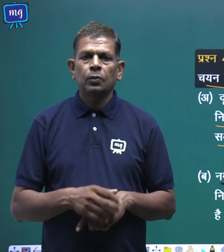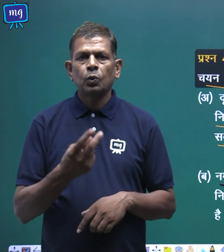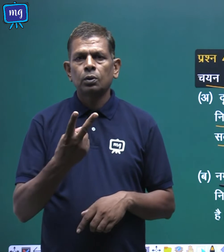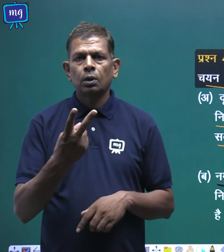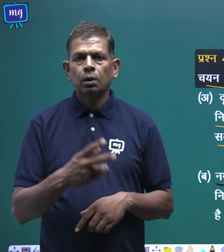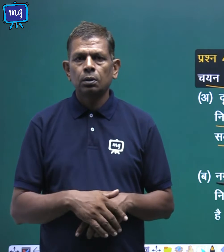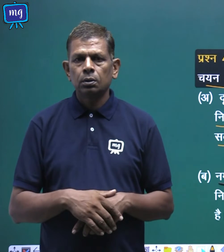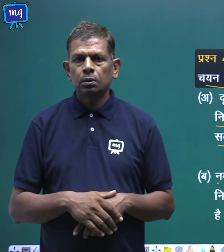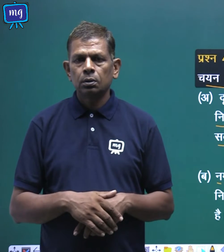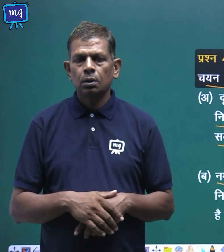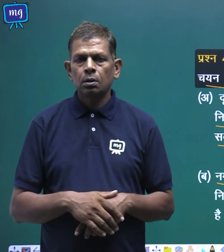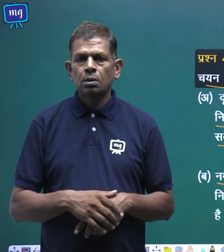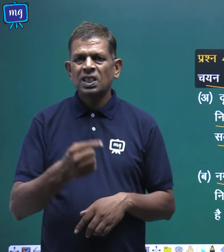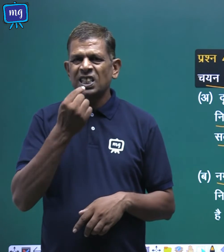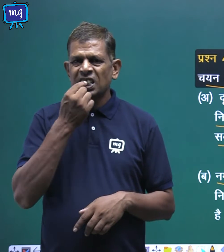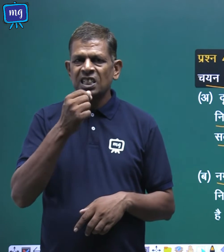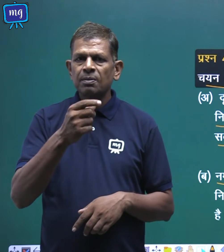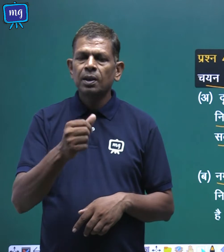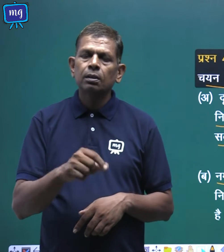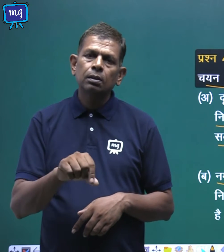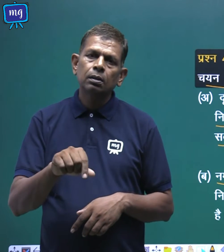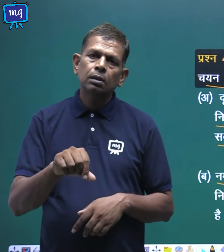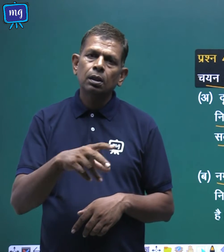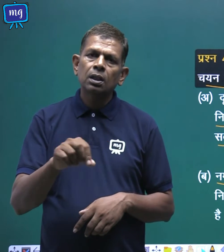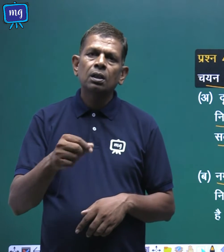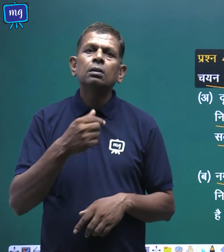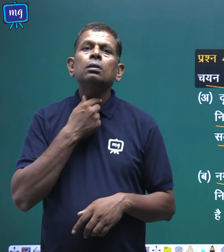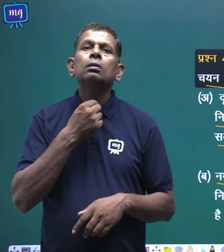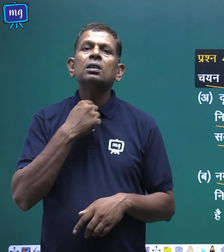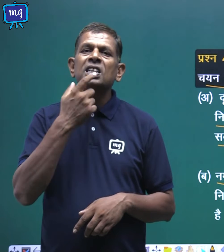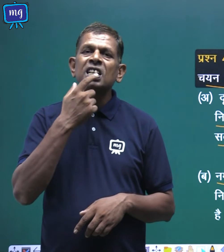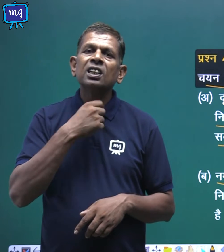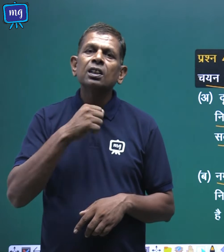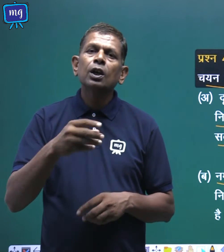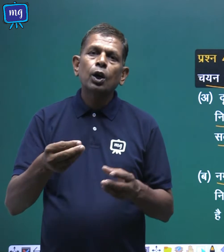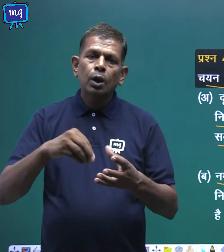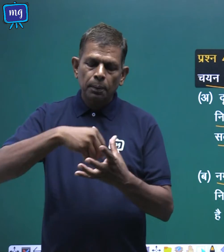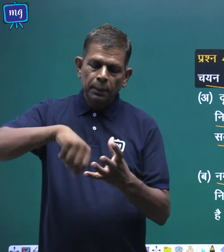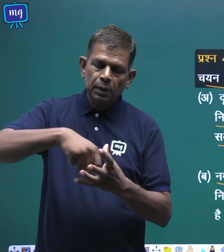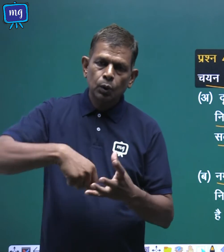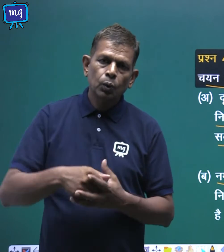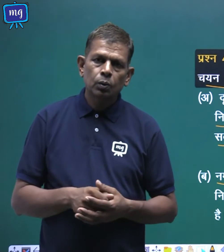दूसरा, नमक तथा चीनी के मिश्रण को